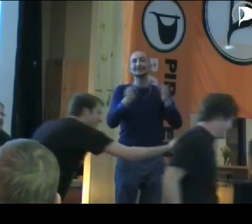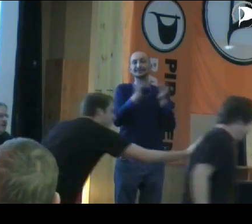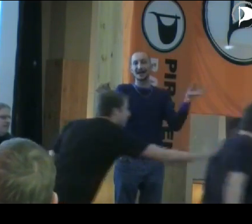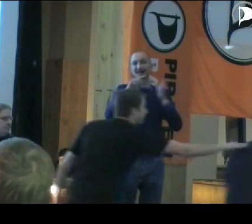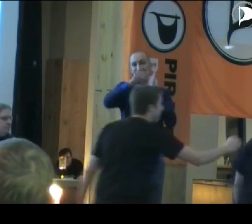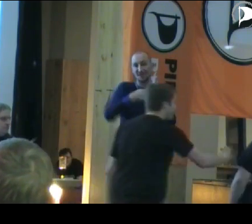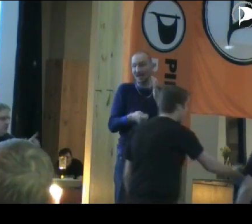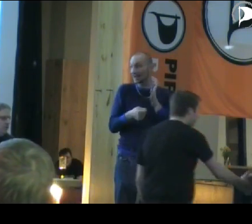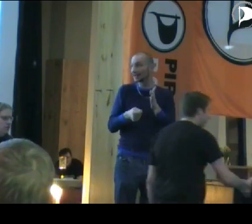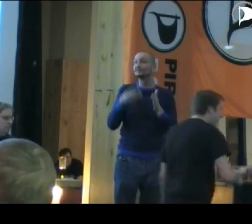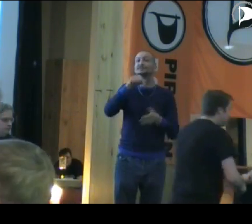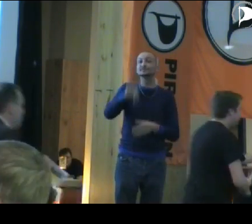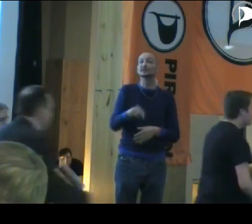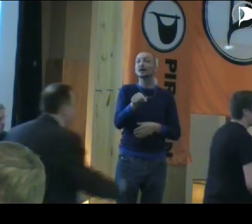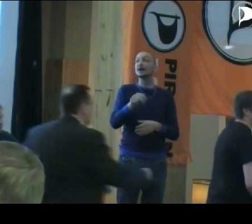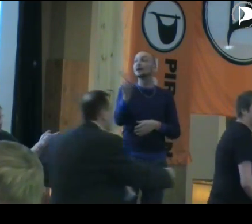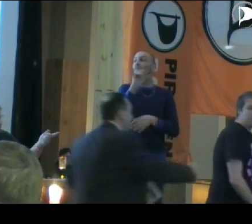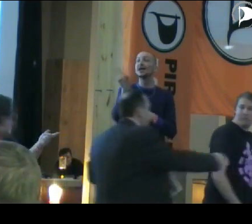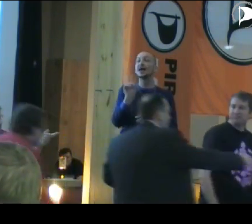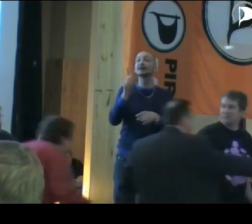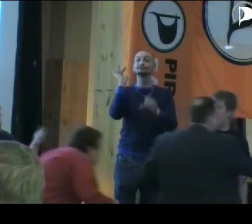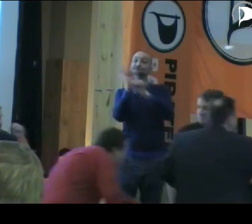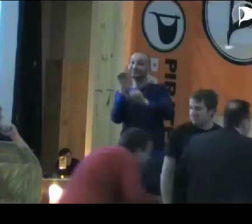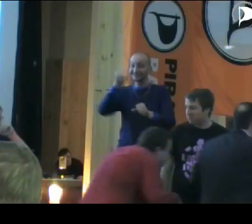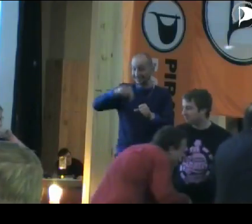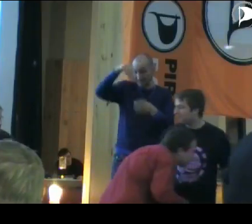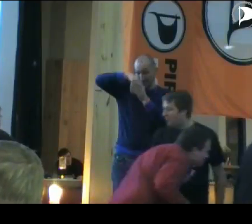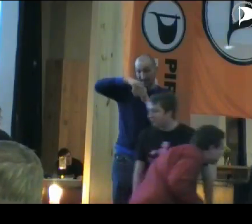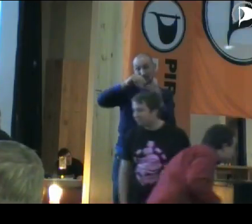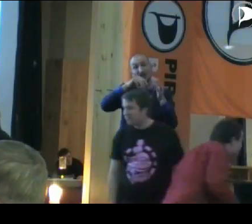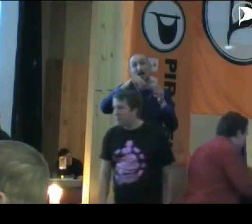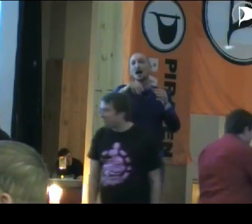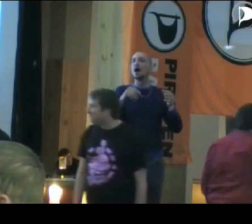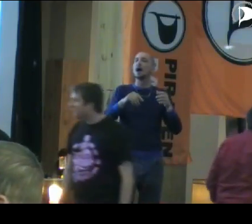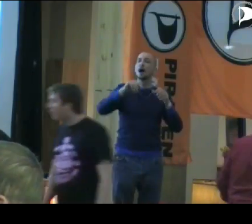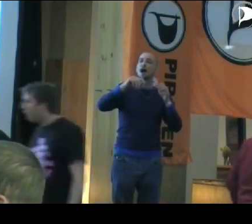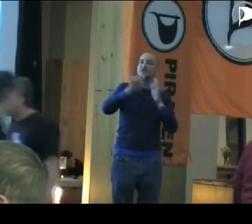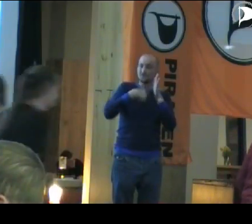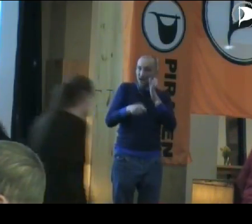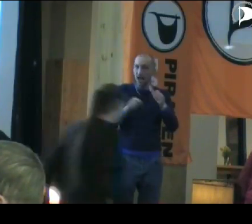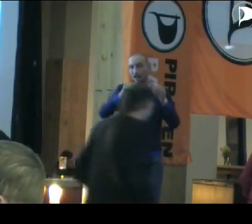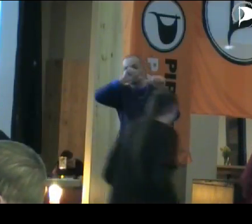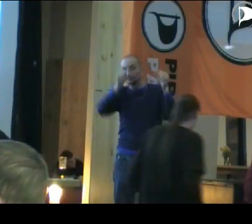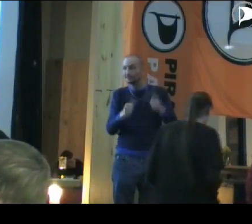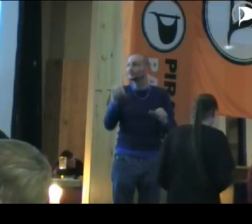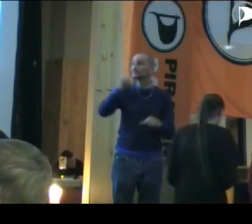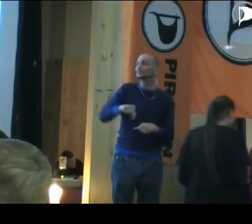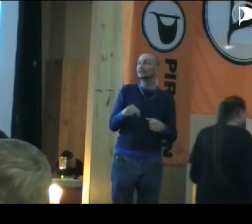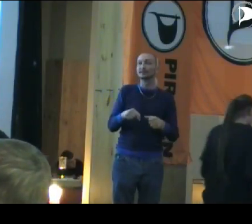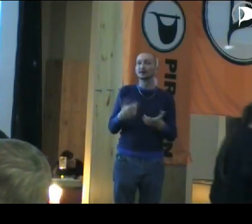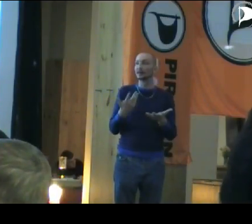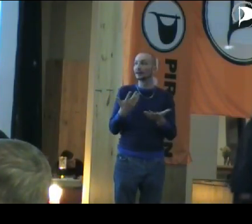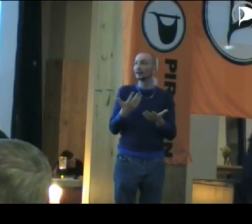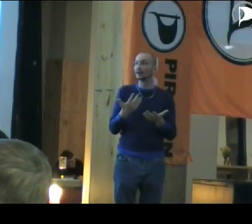hat irgend jemand einwände gegen diese wahl reagieren oder nicht möglich diese wahl an